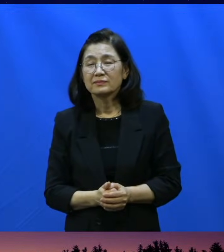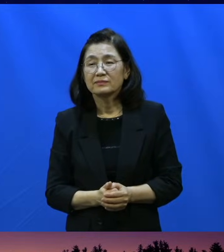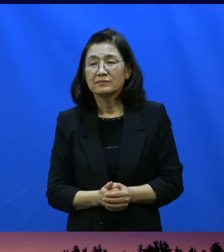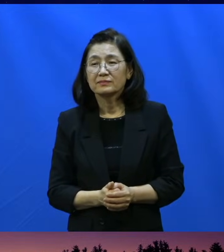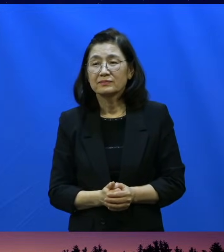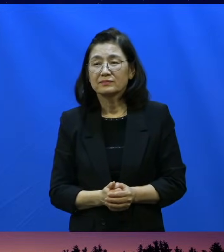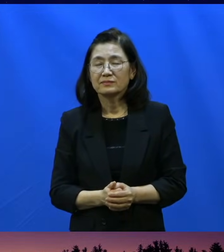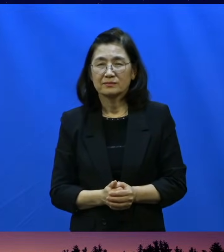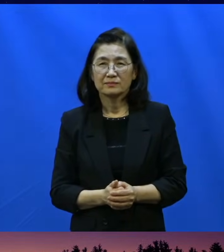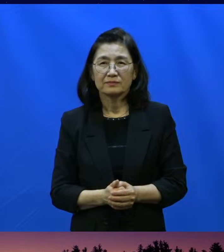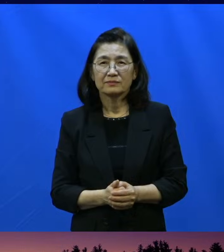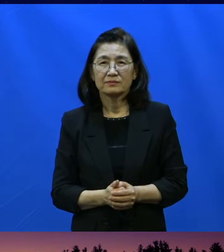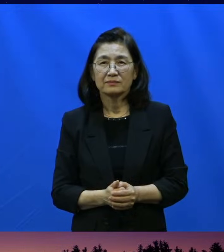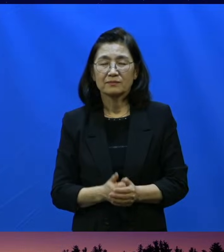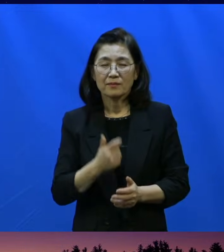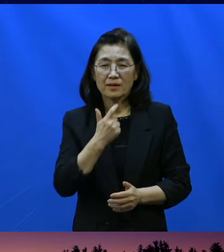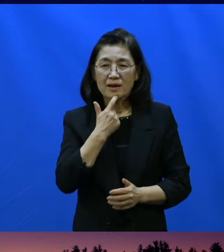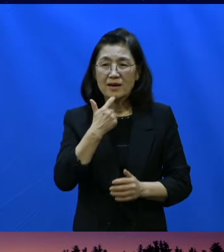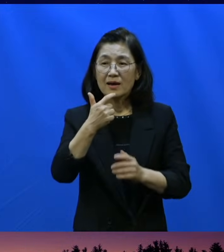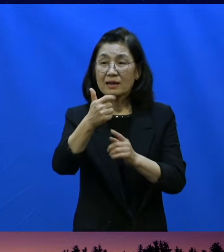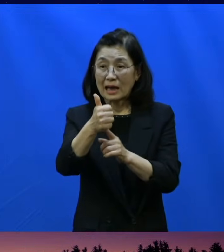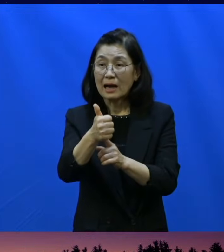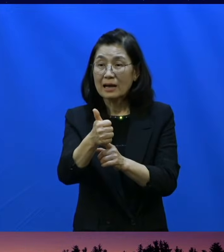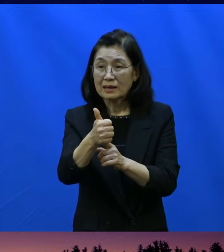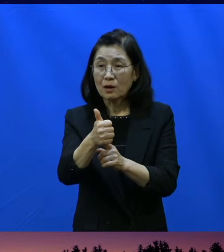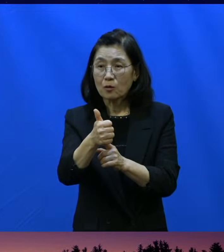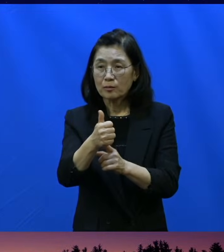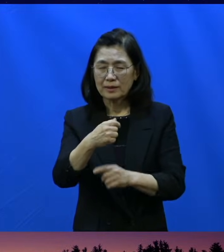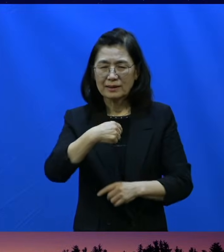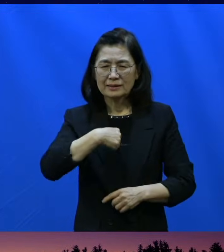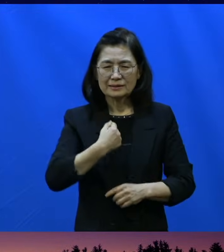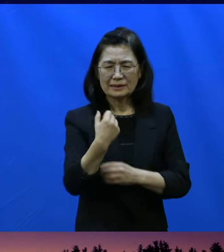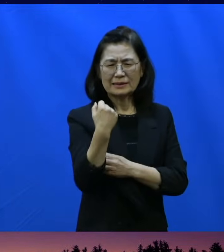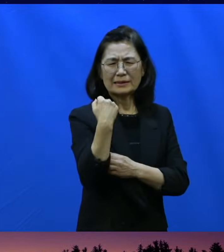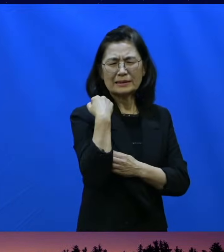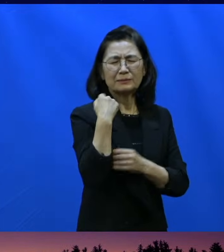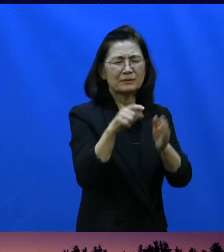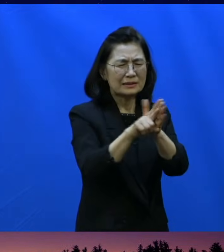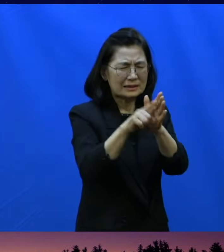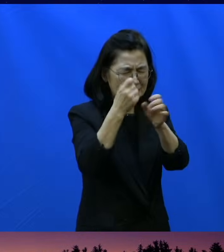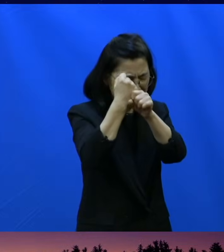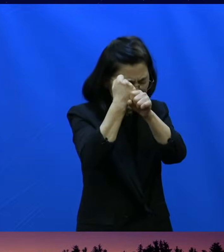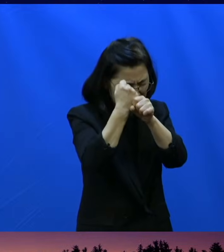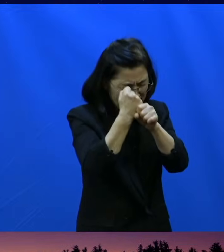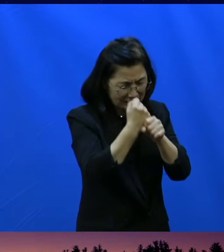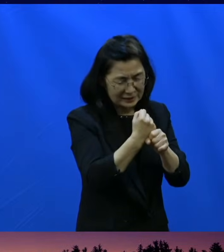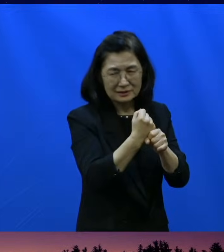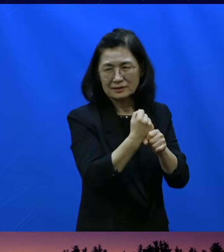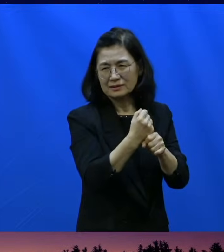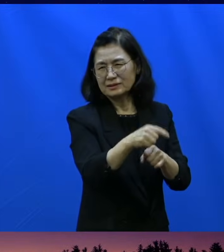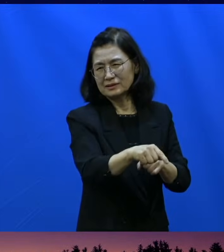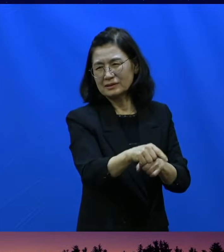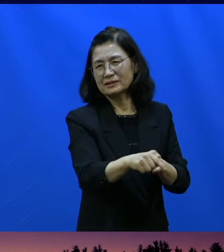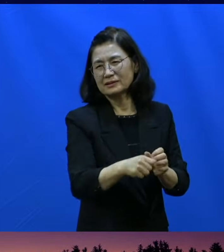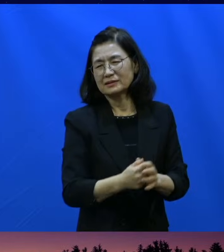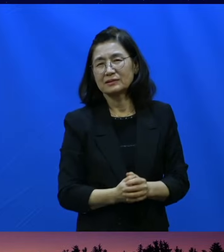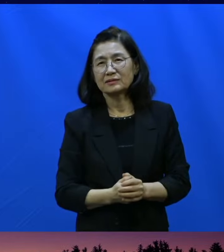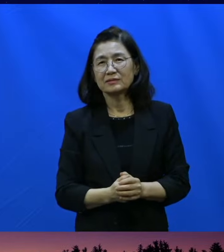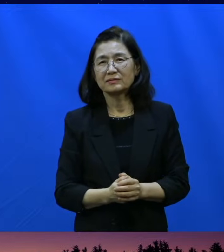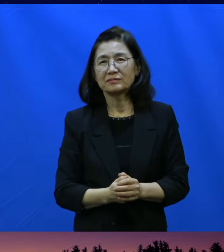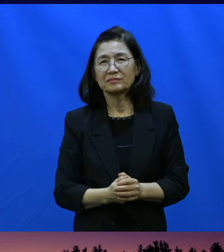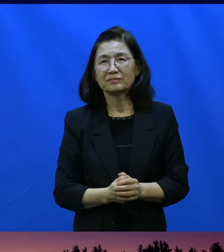그러니까 여러분 이 보세요. 야곱이 얼마나 자기의 힘을 써요, 여러분. 그렇게 안 해도 되거든요.